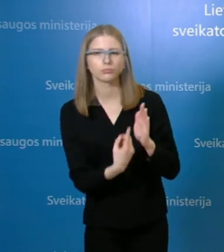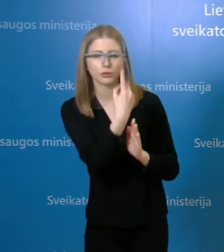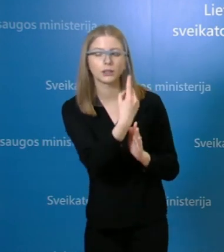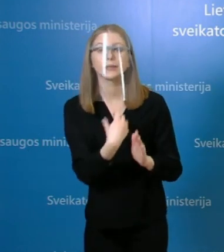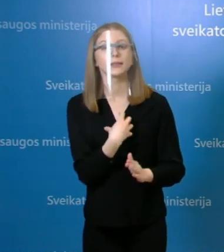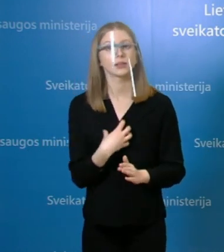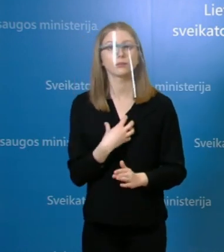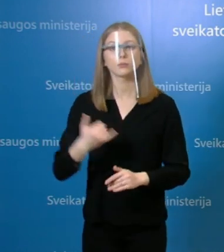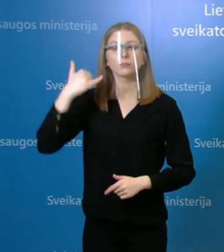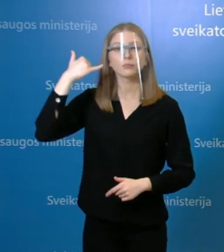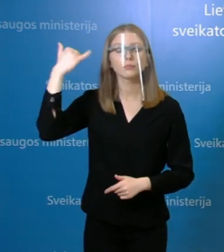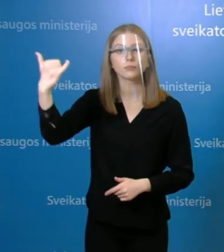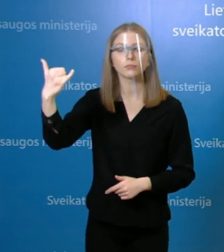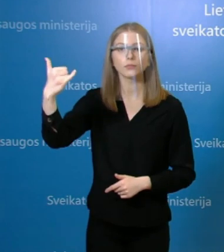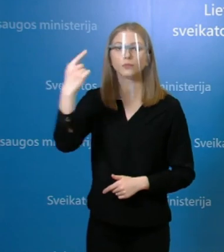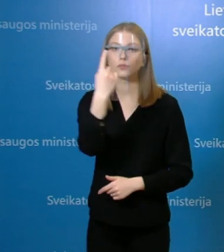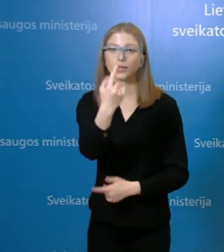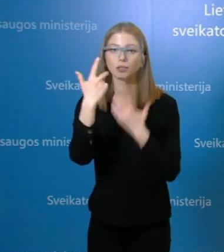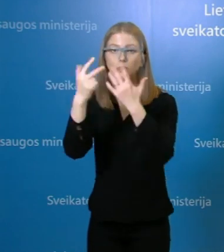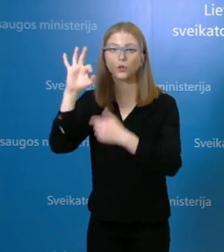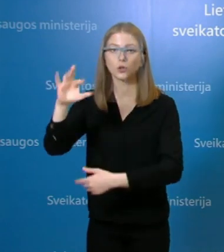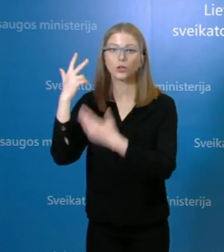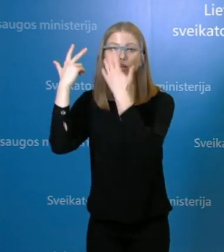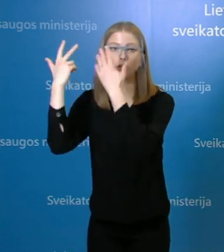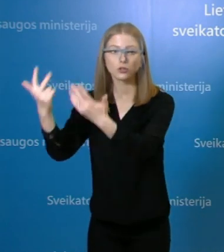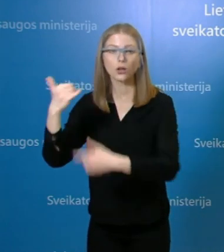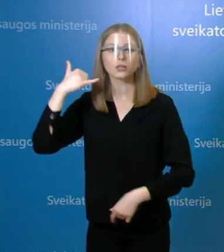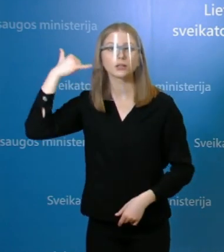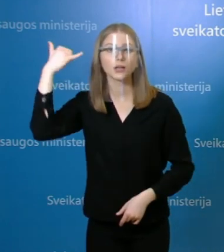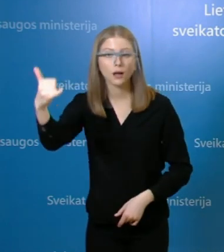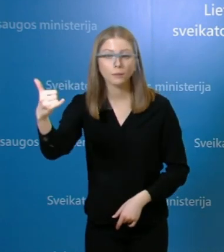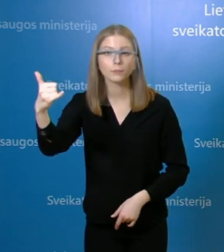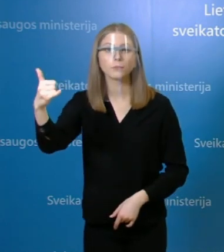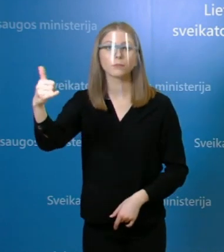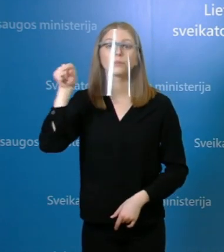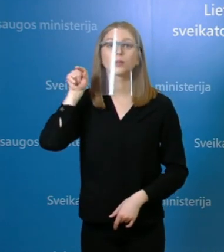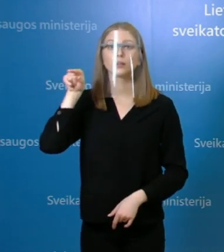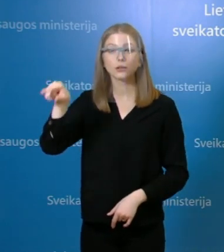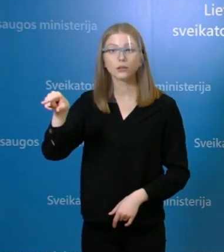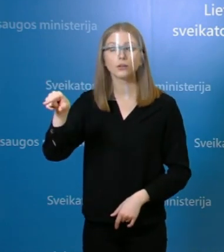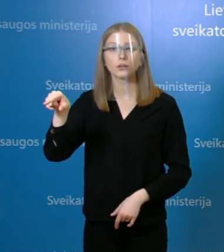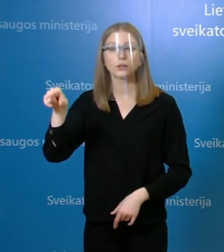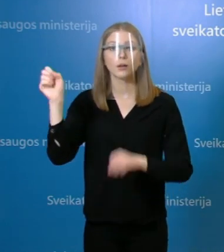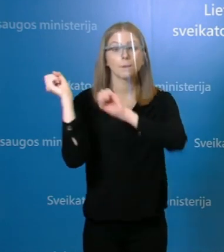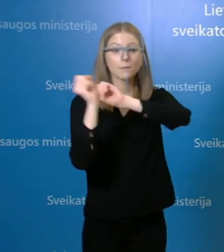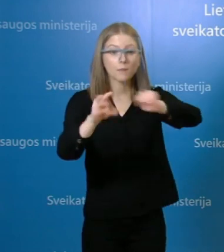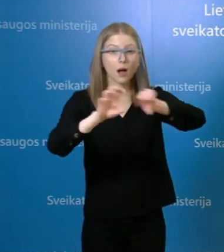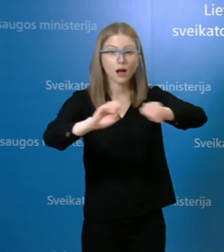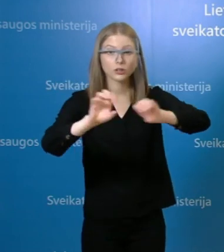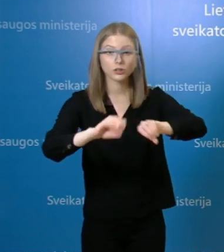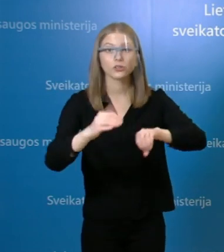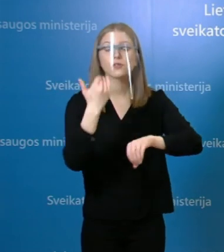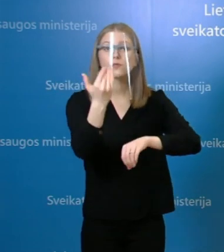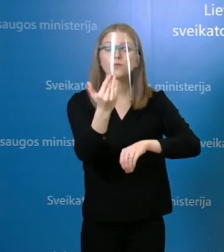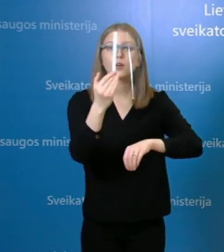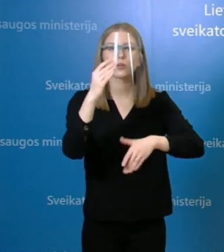liniją, sakykime, 1808 skambinai ir jiems yra laiku išaiškinama liga, tai tokiu atveju